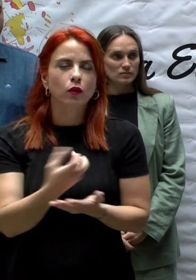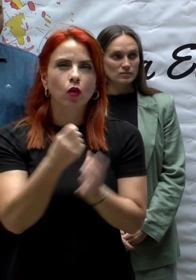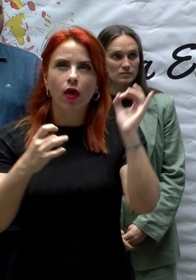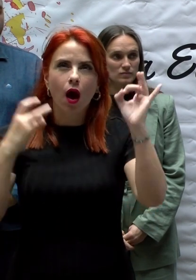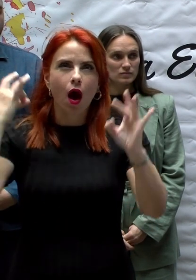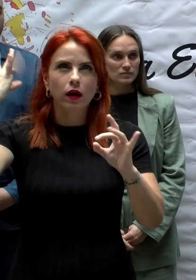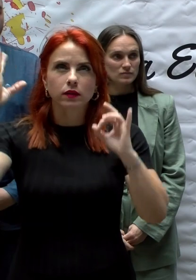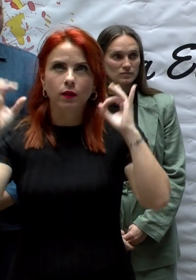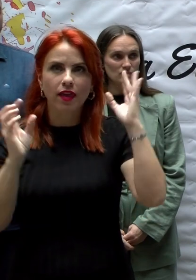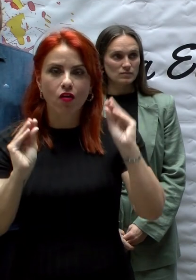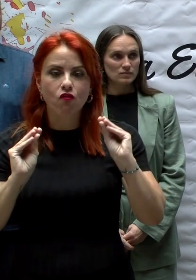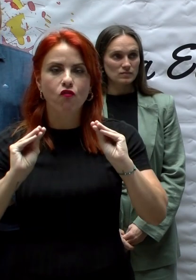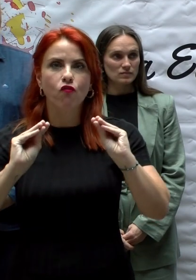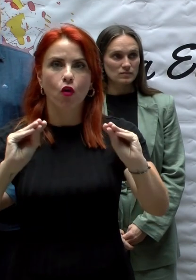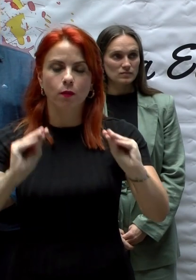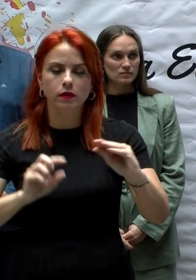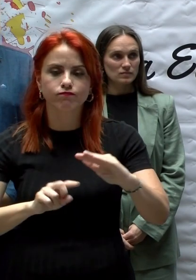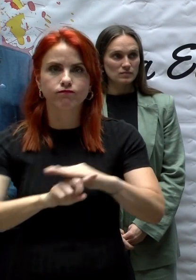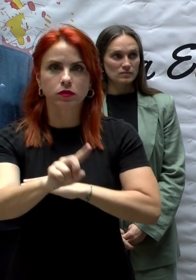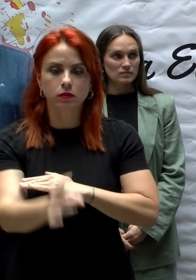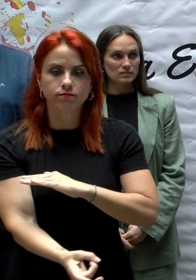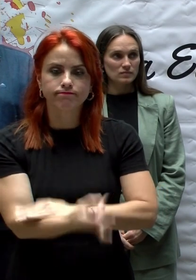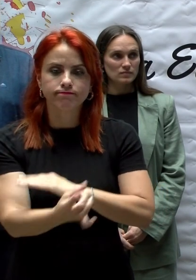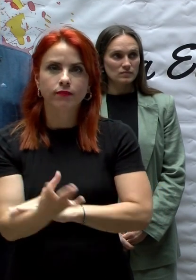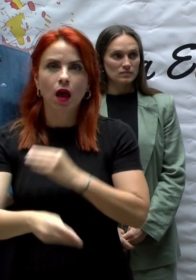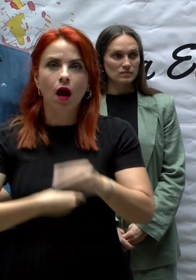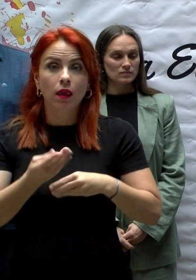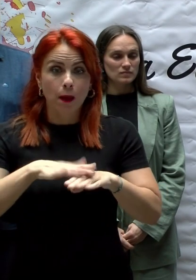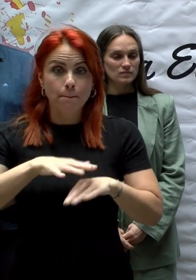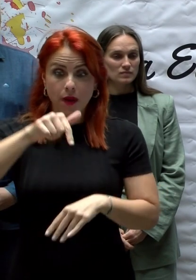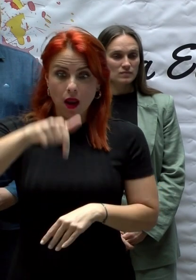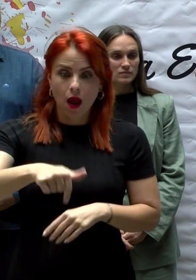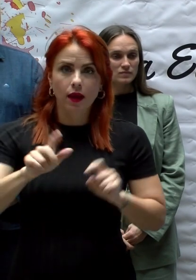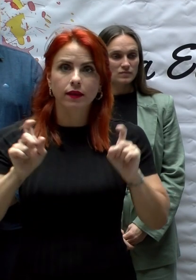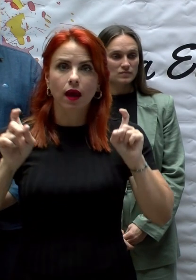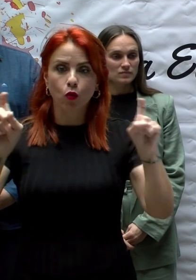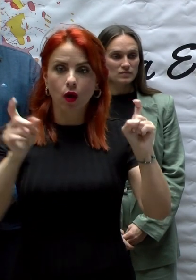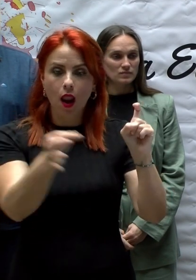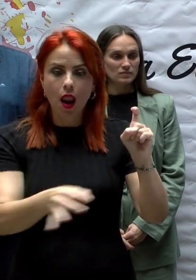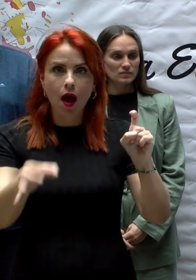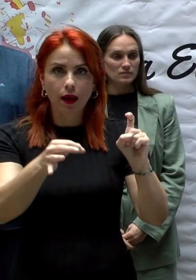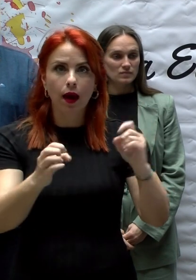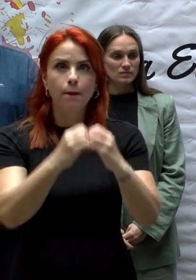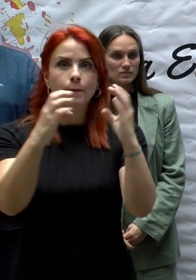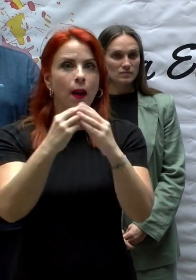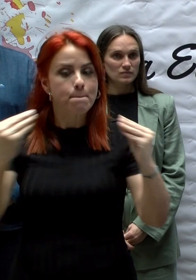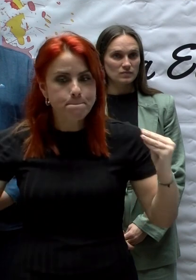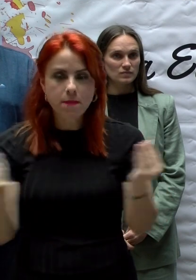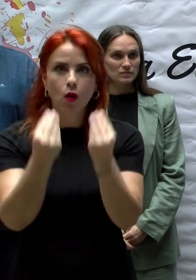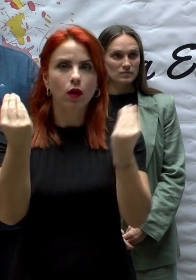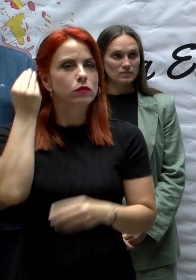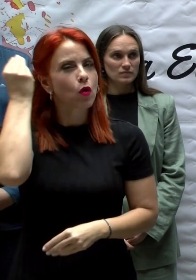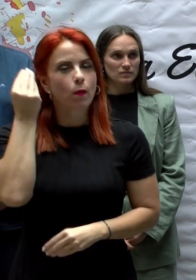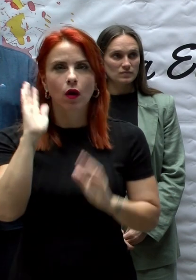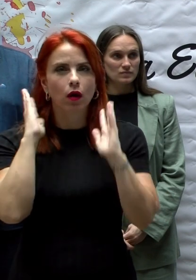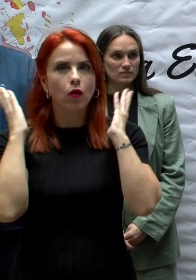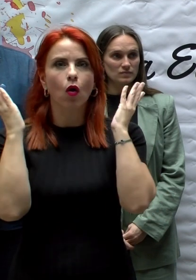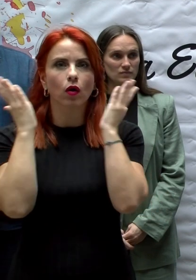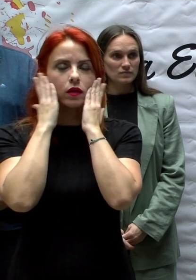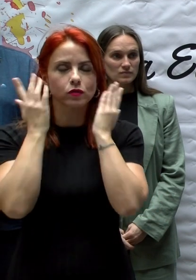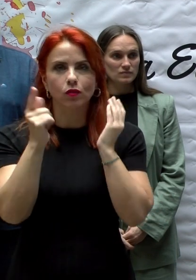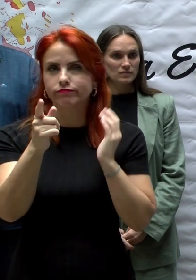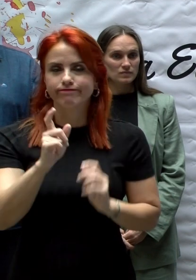de formación que vengan a mejorar esa educación en nuestra isla de La Palma, y creo que este congreso es fiel ejemplo de